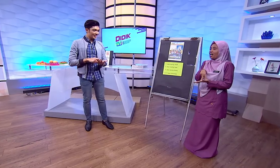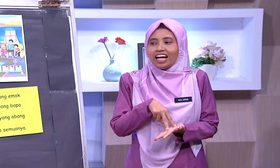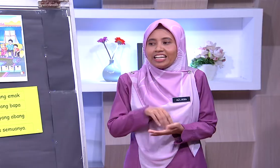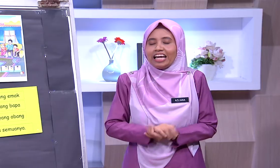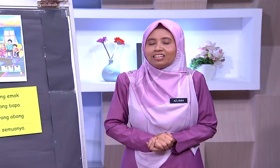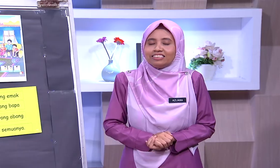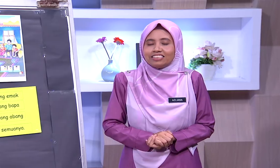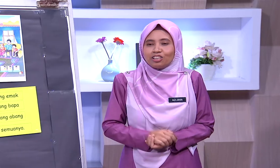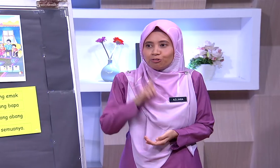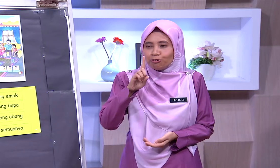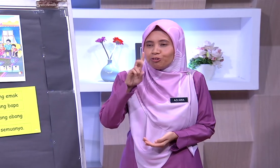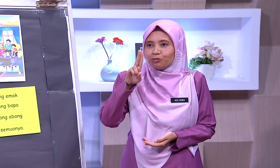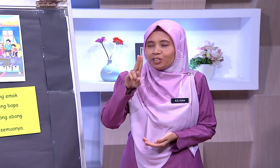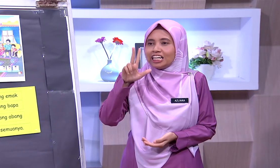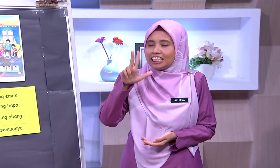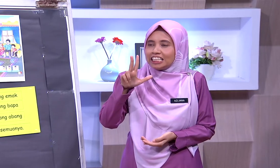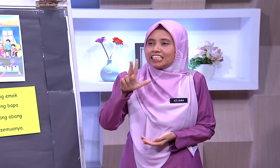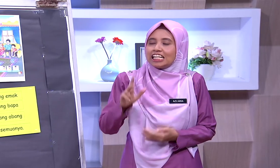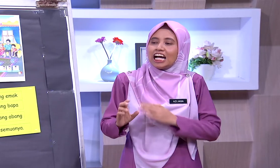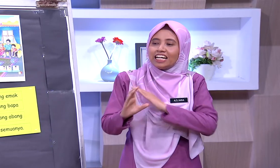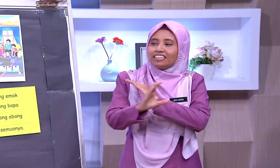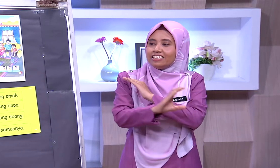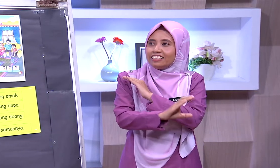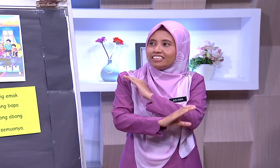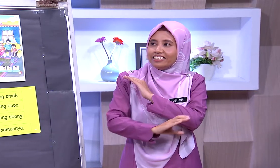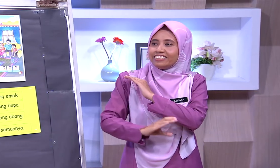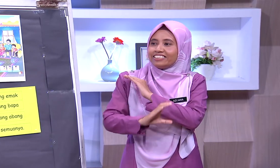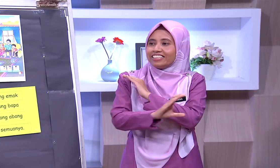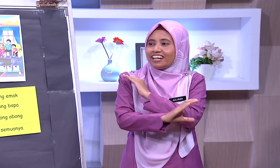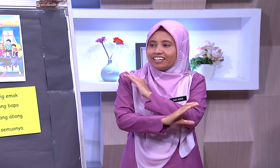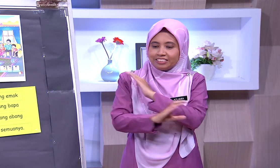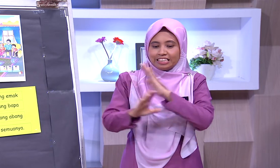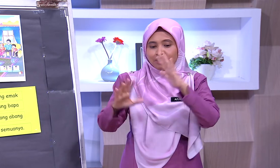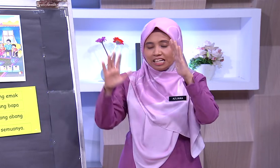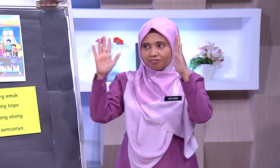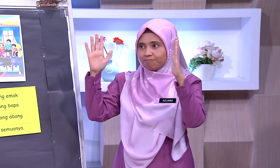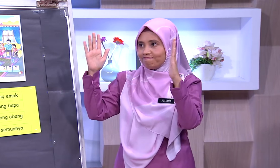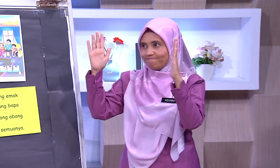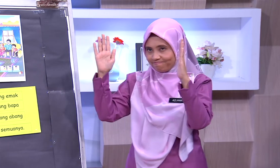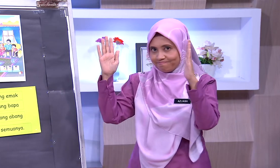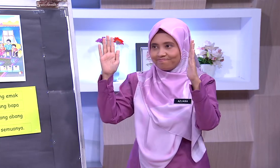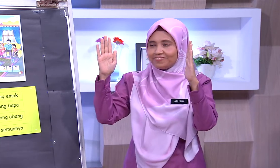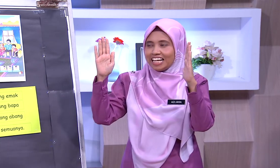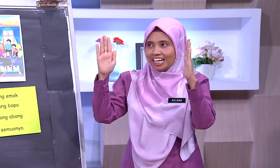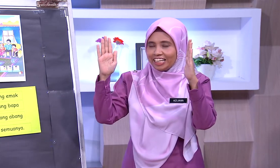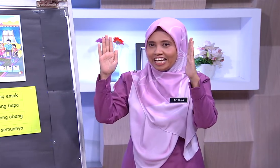oke 123 Nah gak ngerti oke jagoan investor mitos